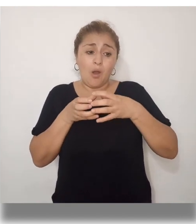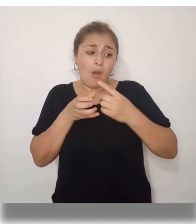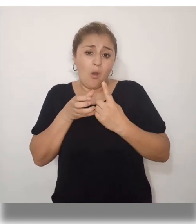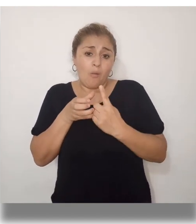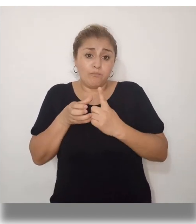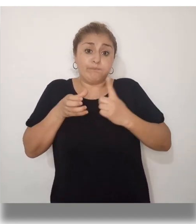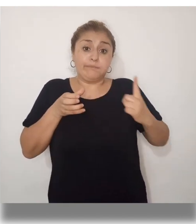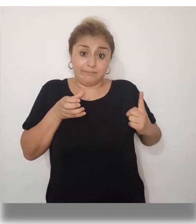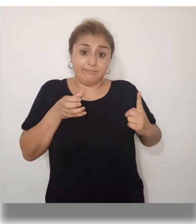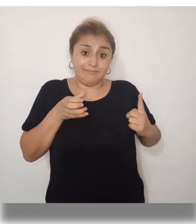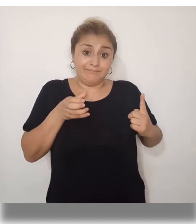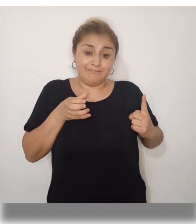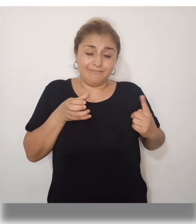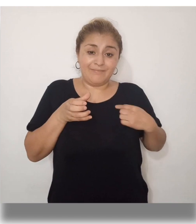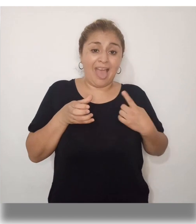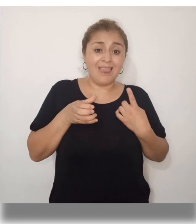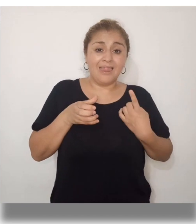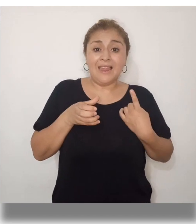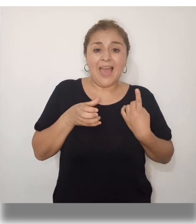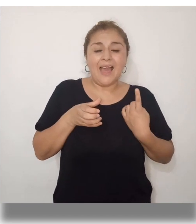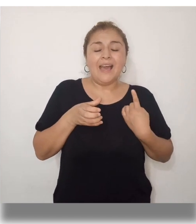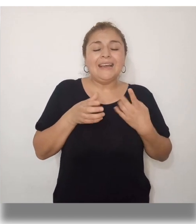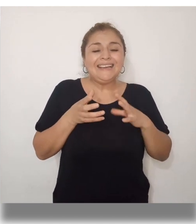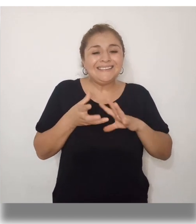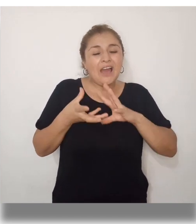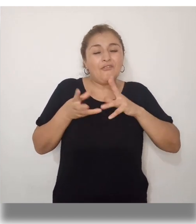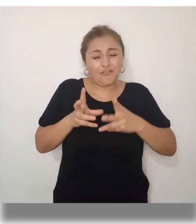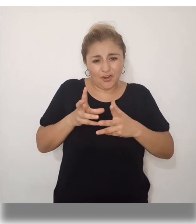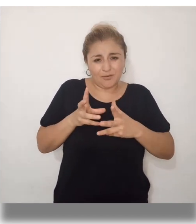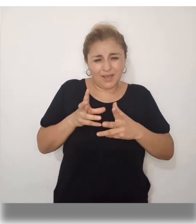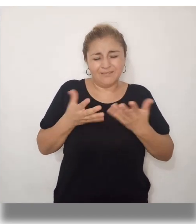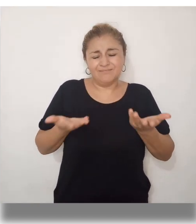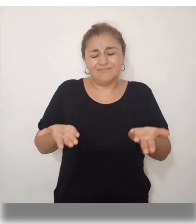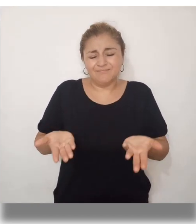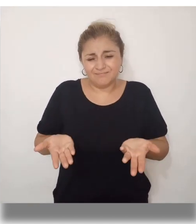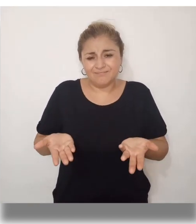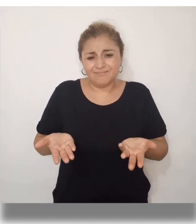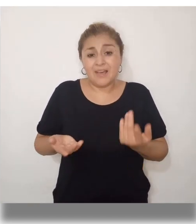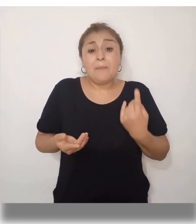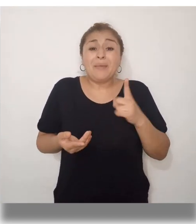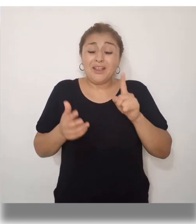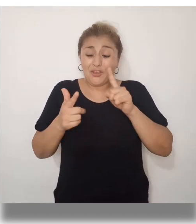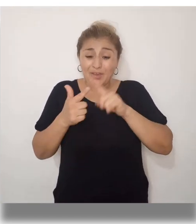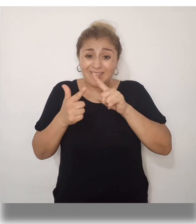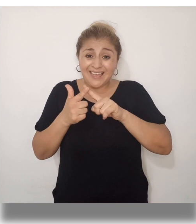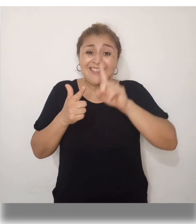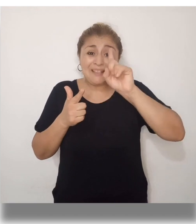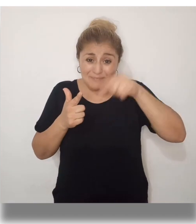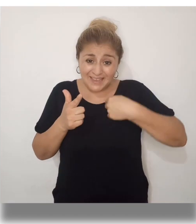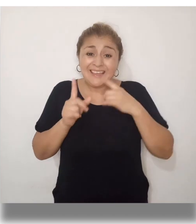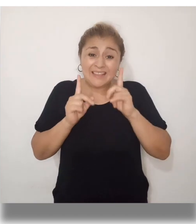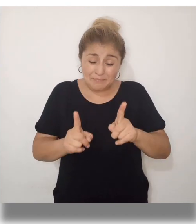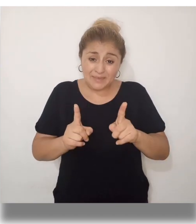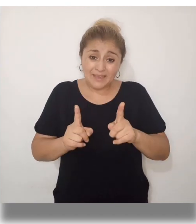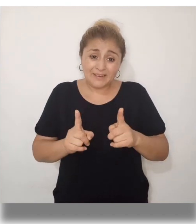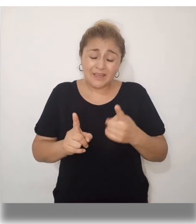elegida también puede ser el resultado no de algo que pasó sino de